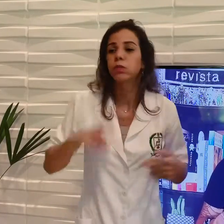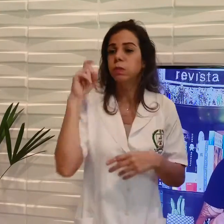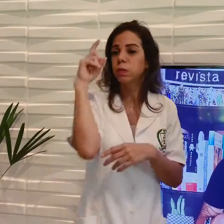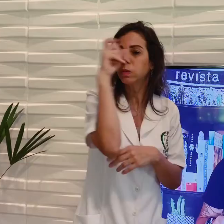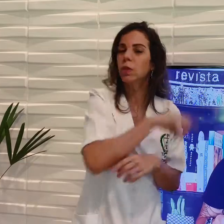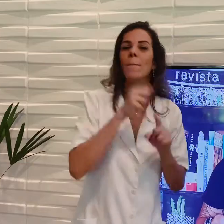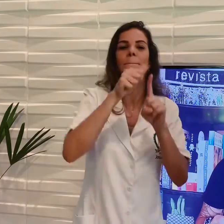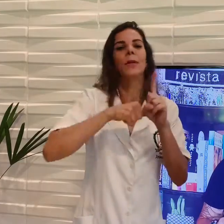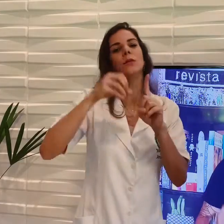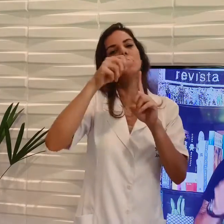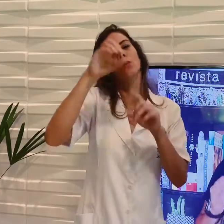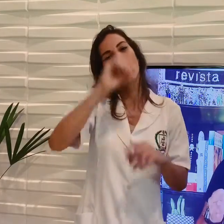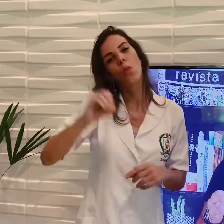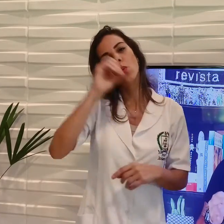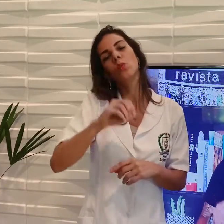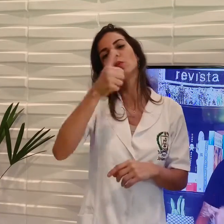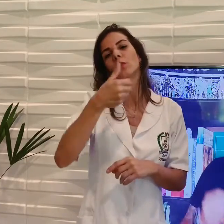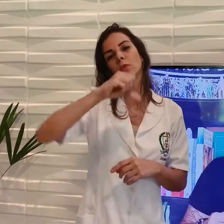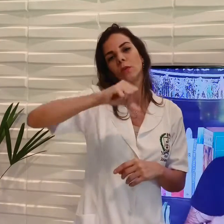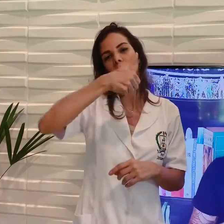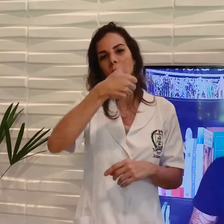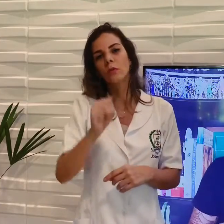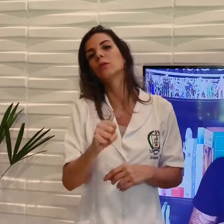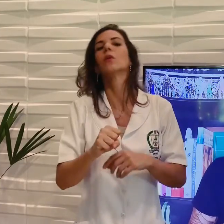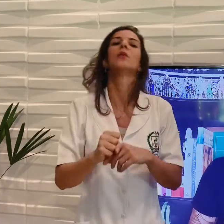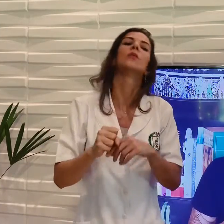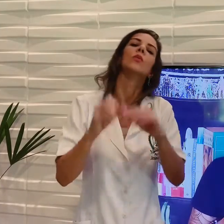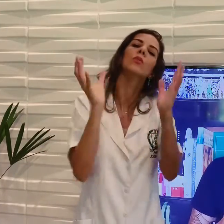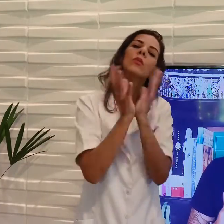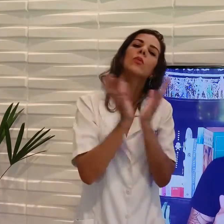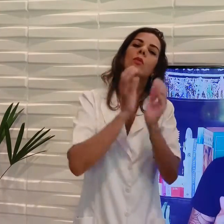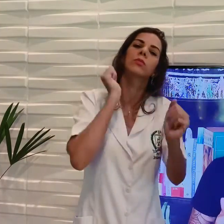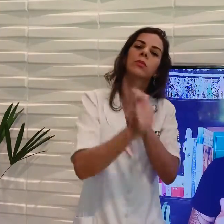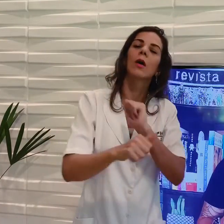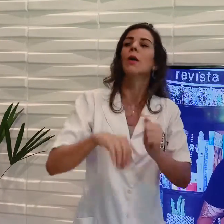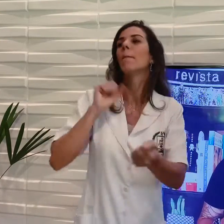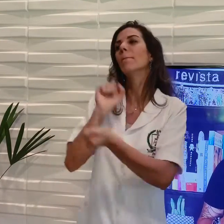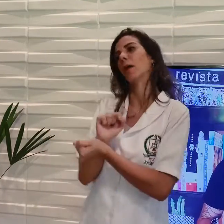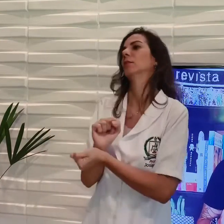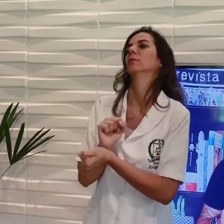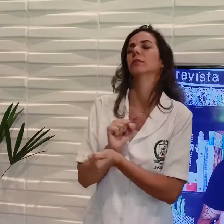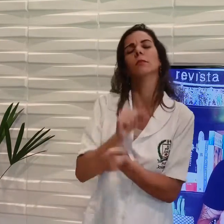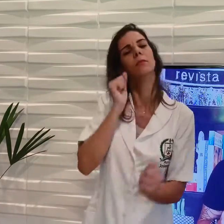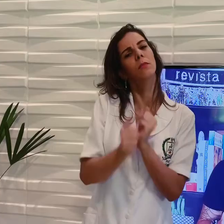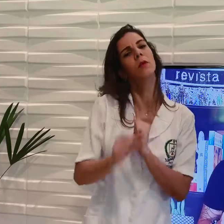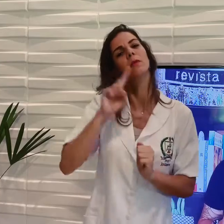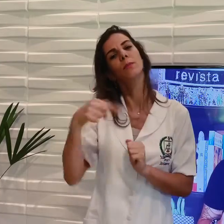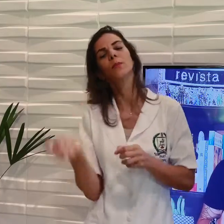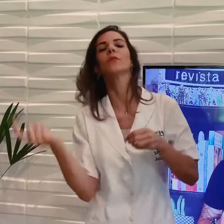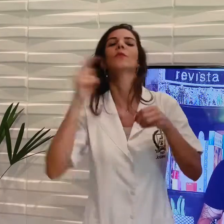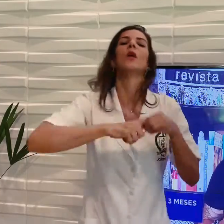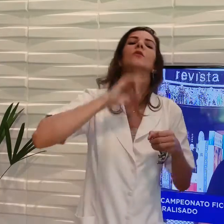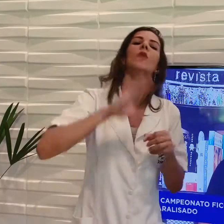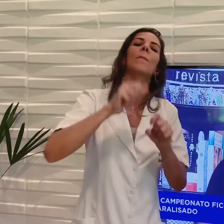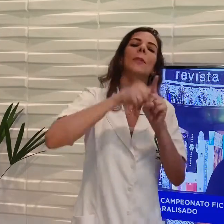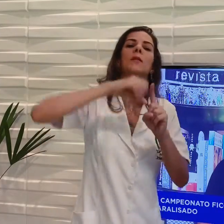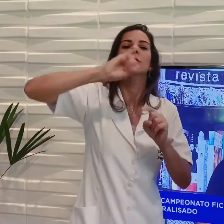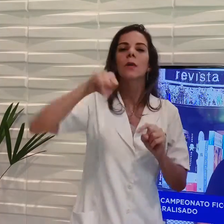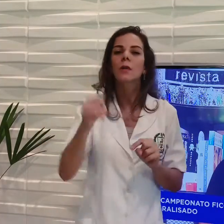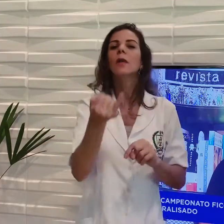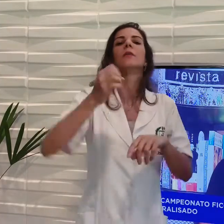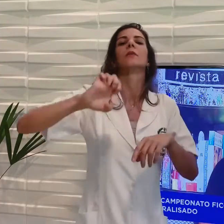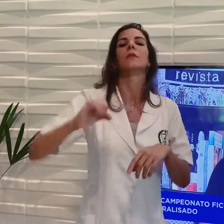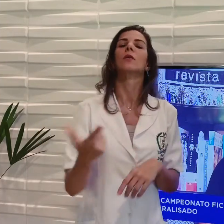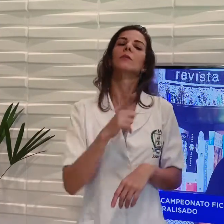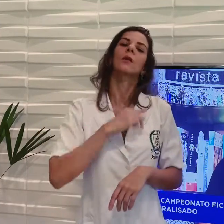de 1918, a federação decide paralisar o campeonato por tempo indeterminado. E o campeonato só volta volta em janeiro. Então ele ficou